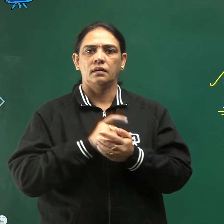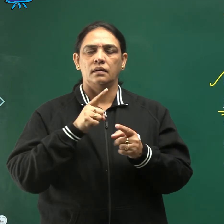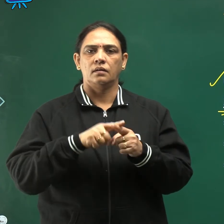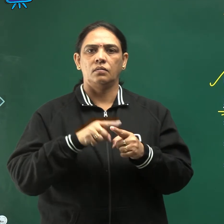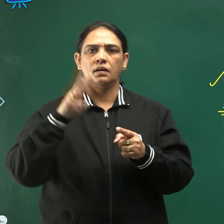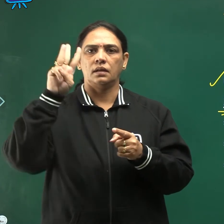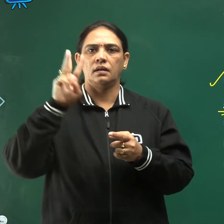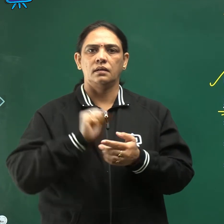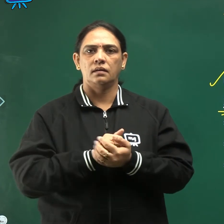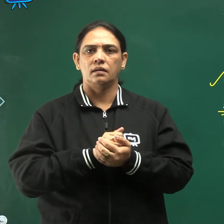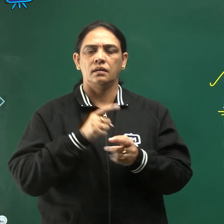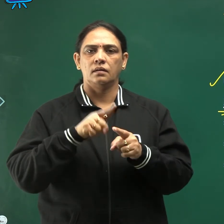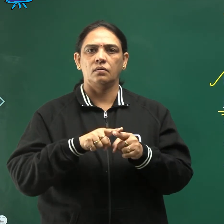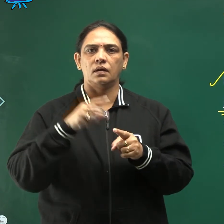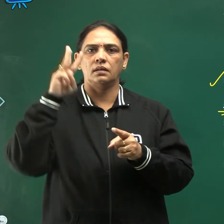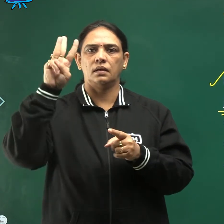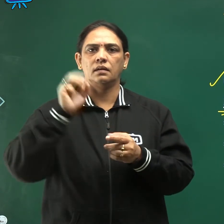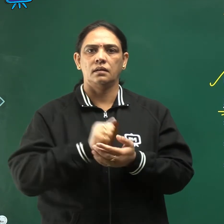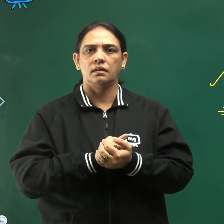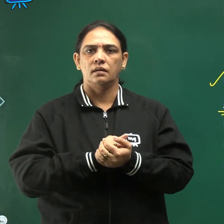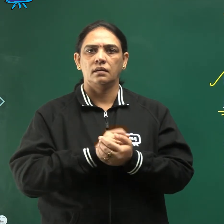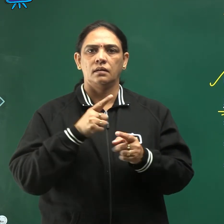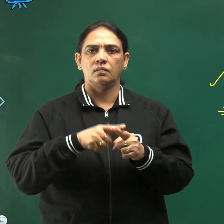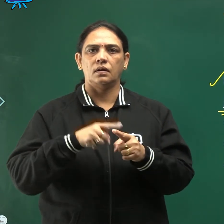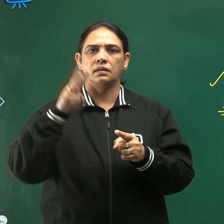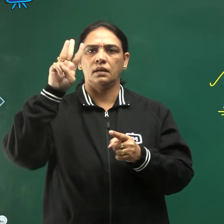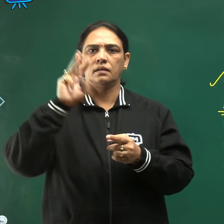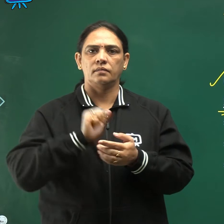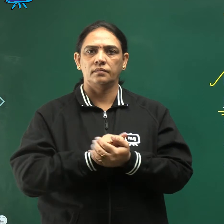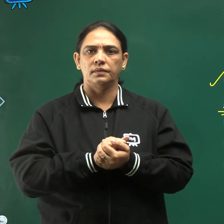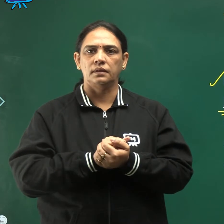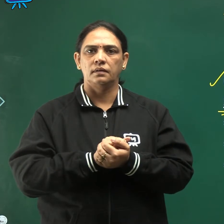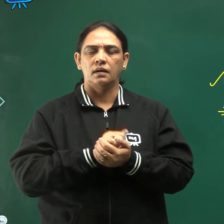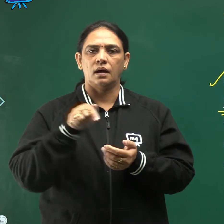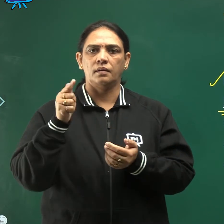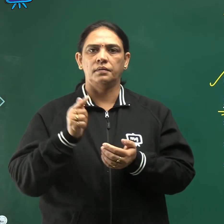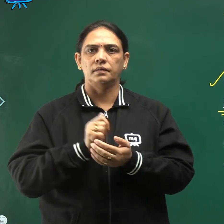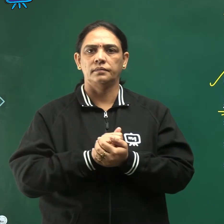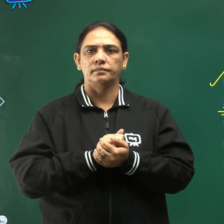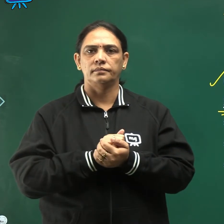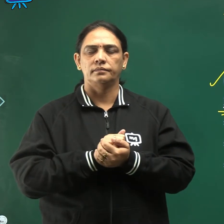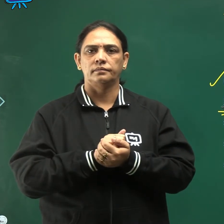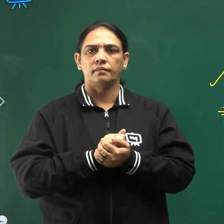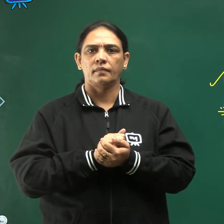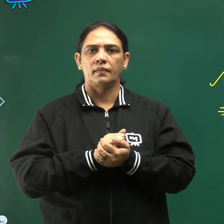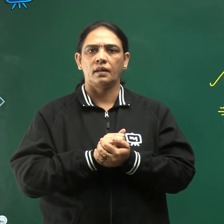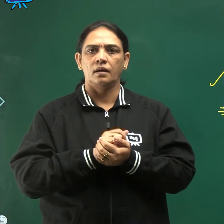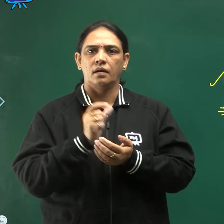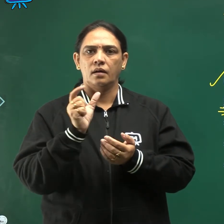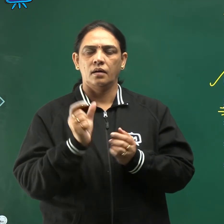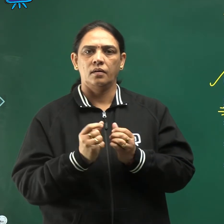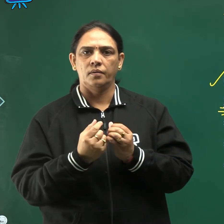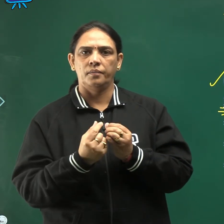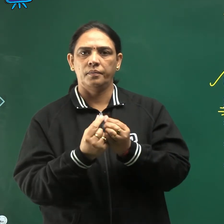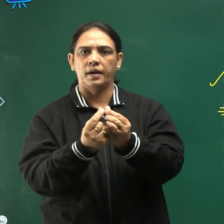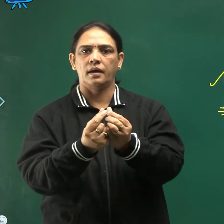गुणा 3 गुणा 3 गुणा 3। अब जोड़ा बनाते हैं।